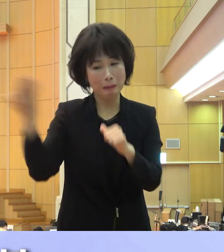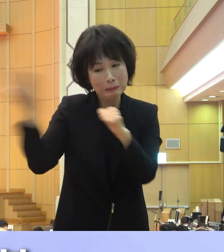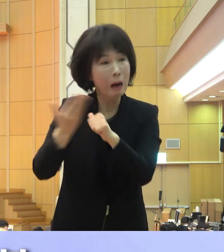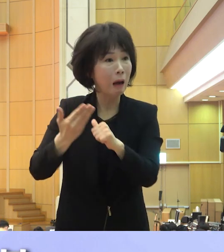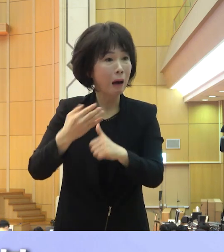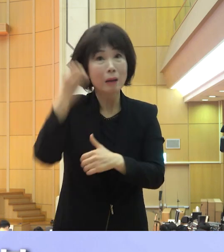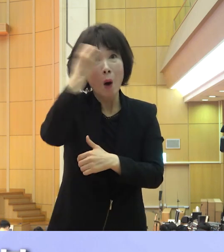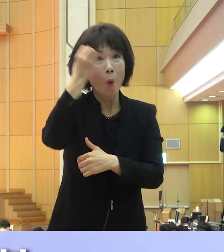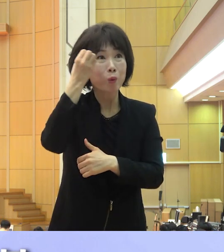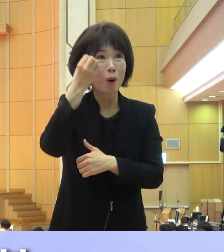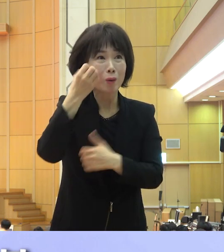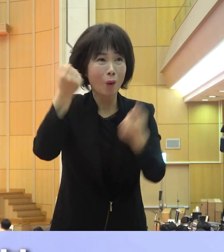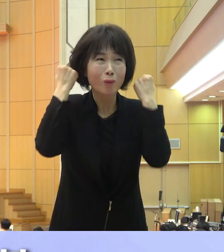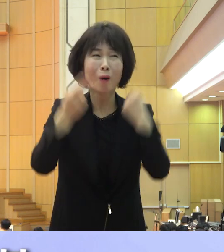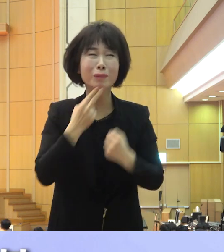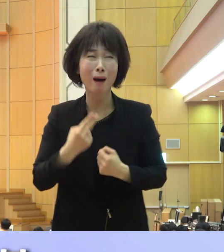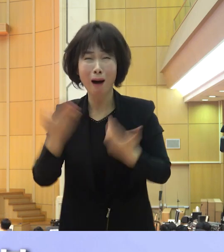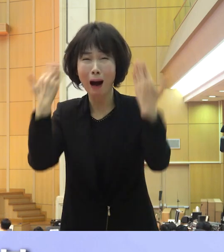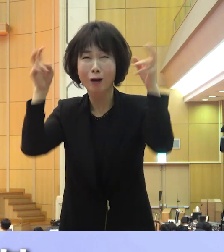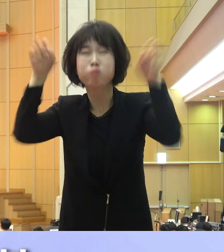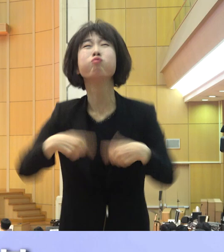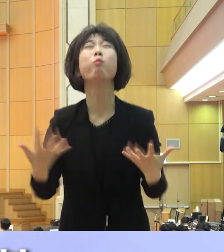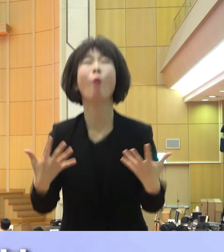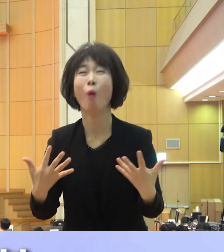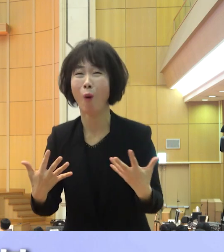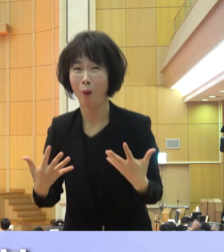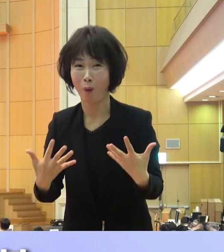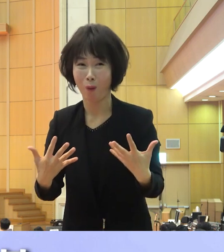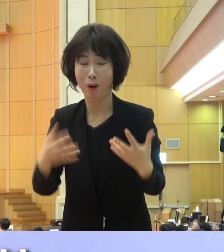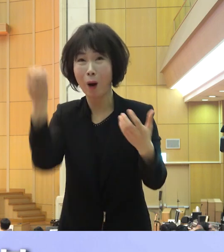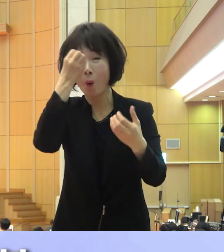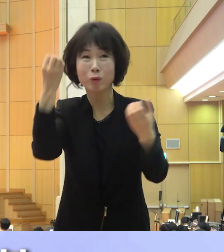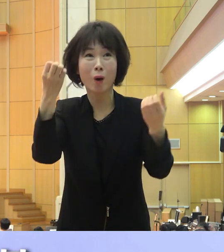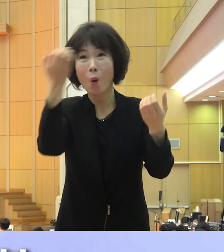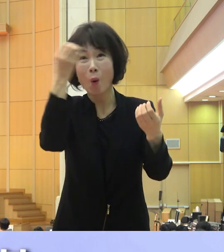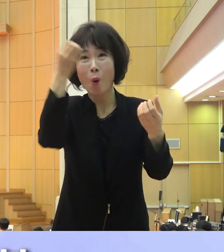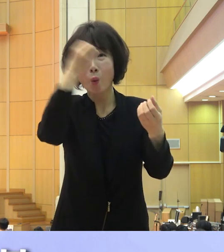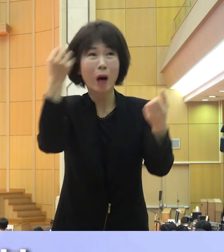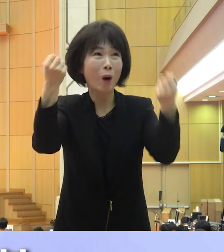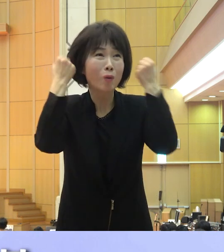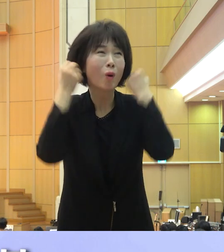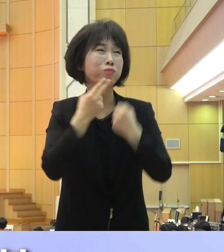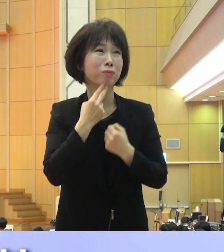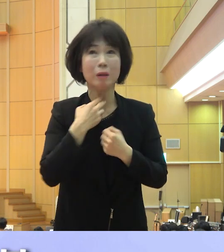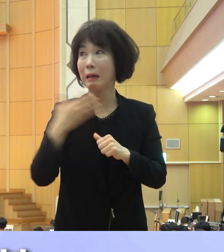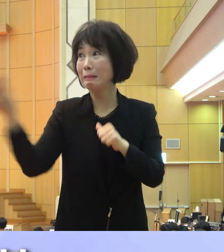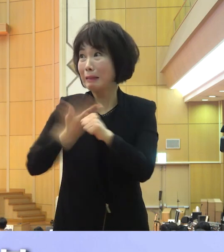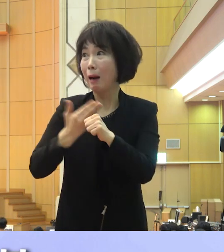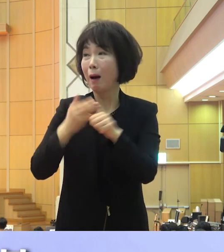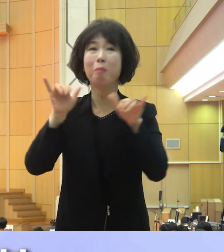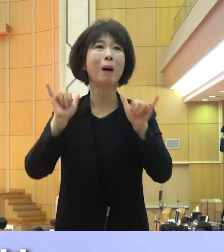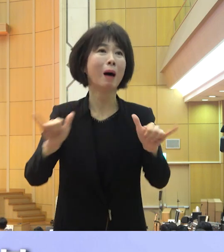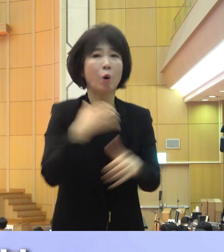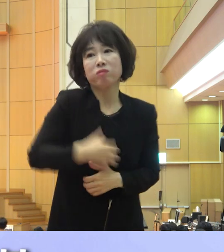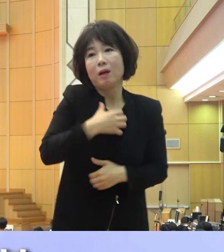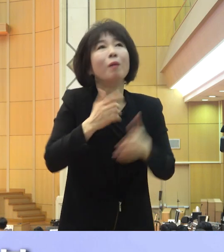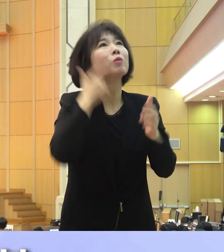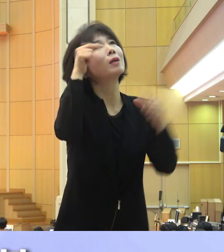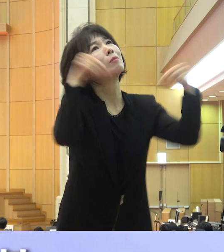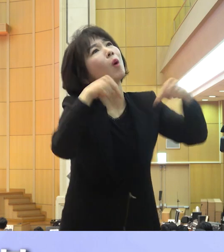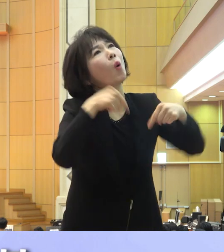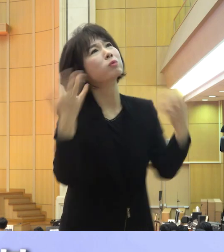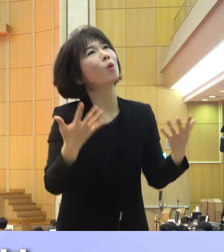저 고등학교 졸업장을 갖다가 붙이라 근데 고등학교 졸업을 안 했는데 이거 어떻게 하면 좋아요? 그래